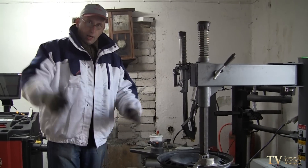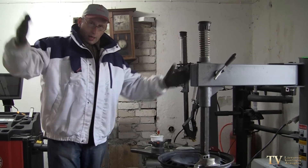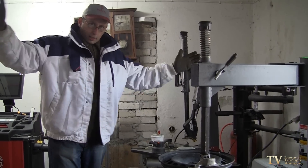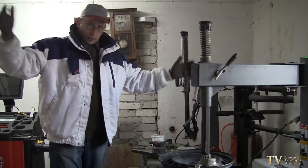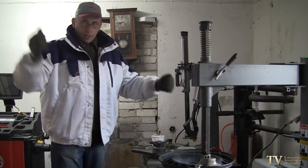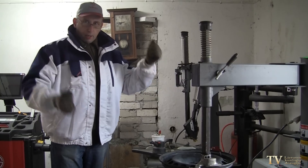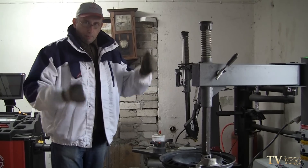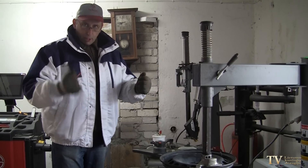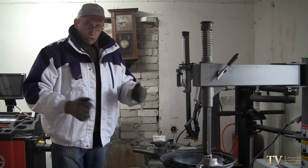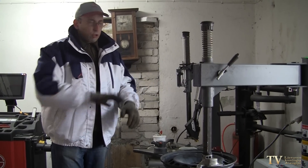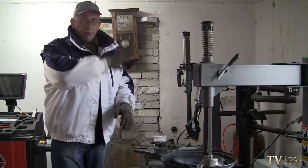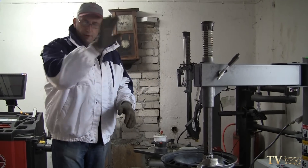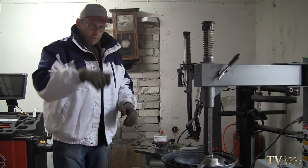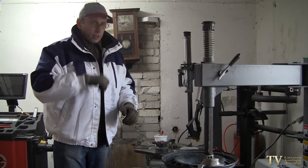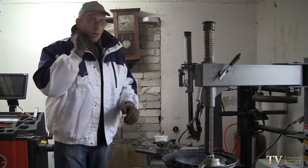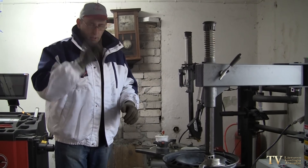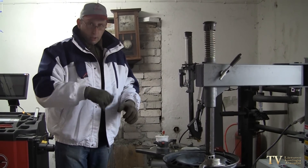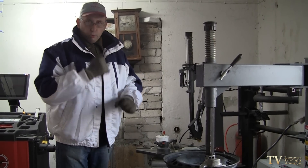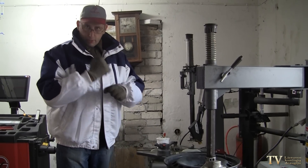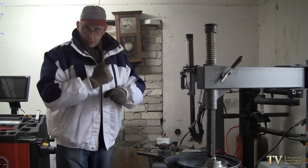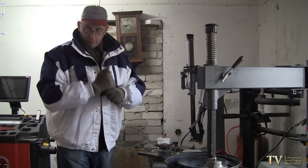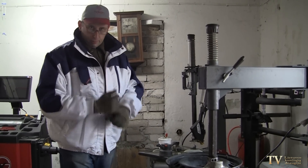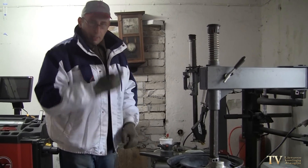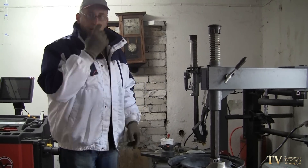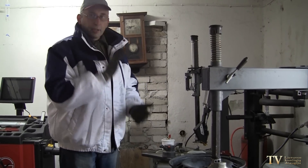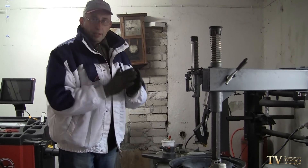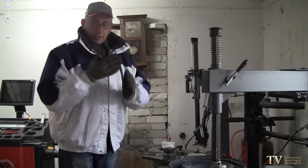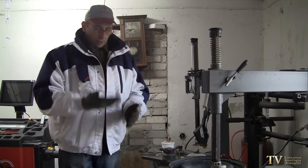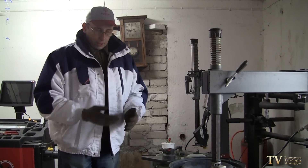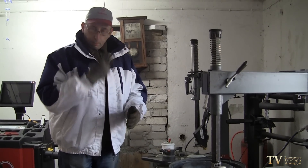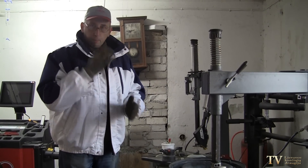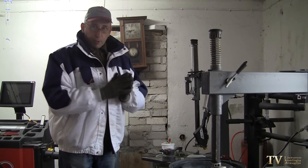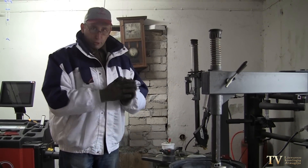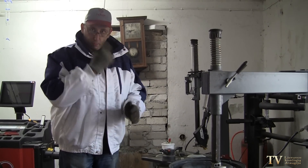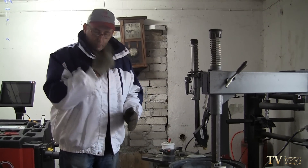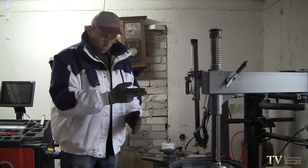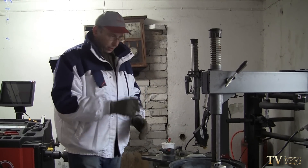ar didelė mašina, viską galiu dirbti. Dabar prašom pažiūrėti.